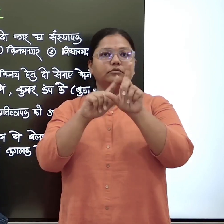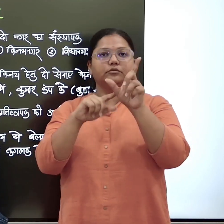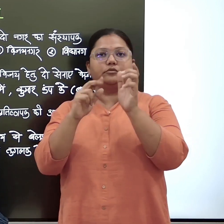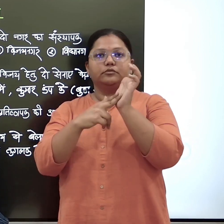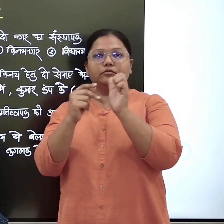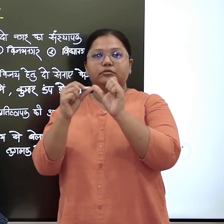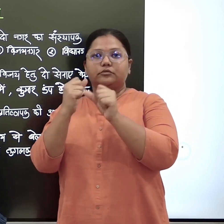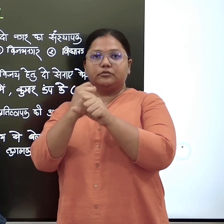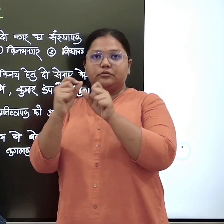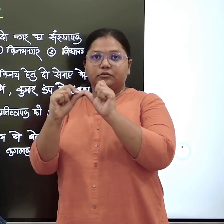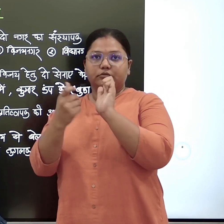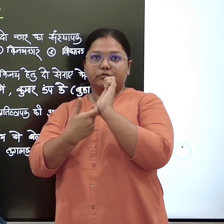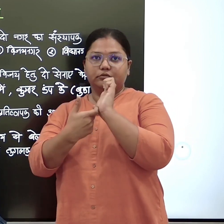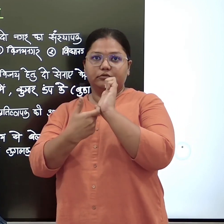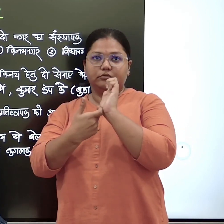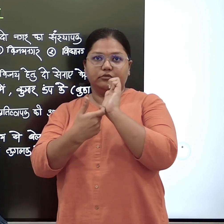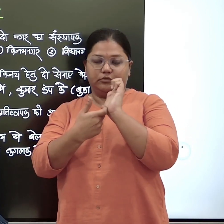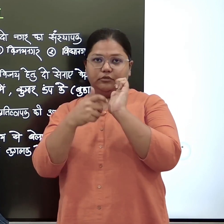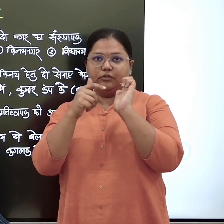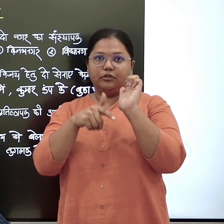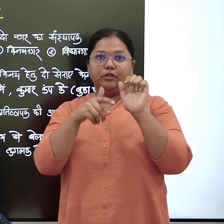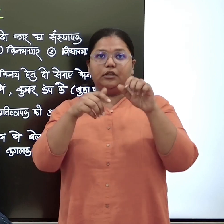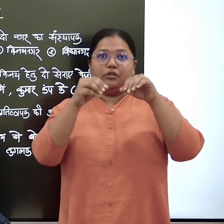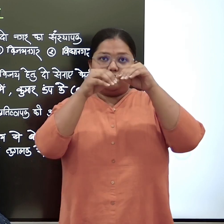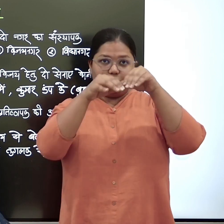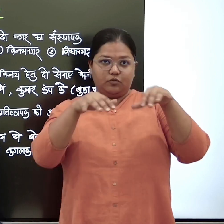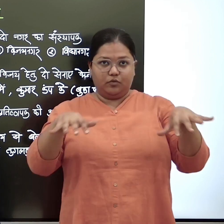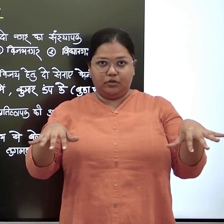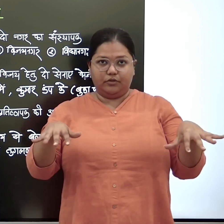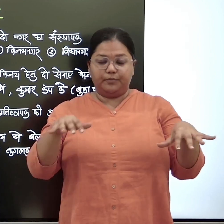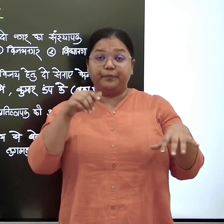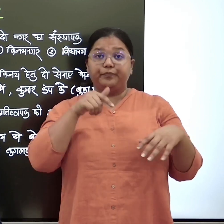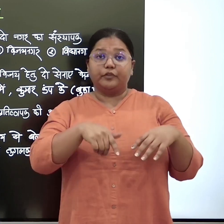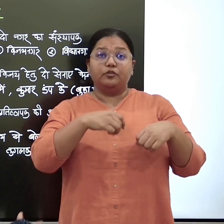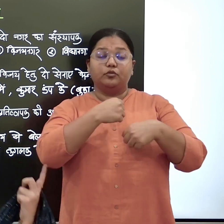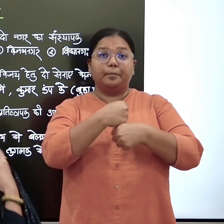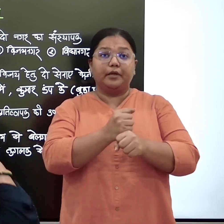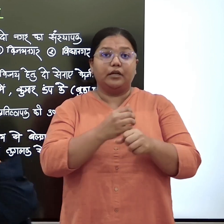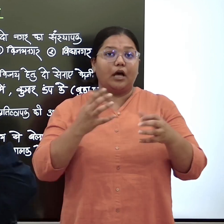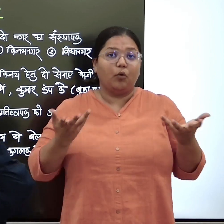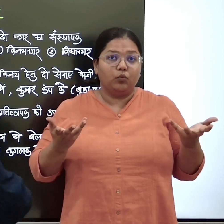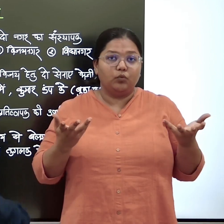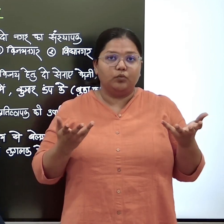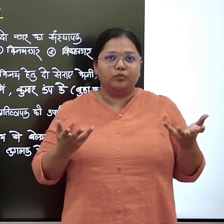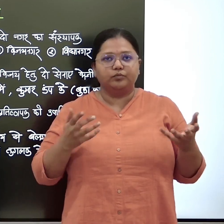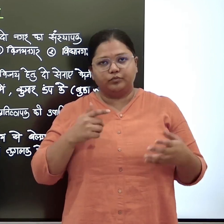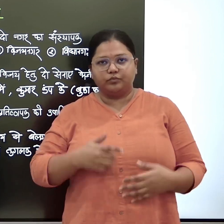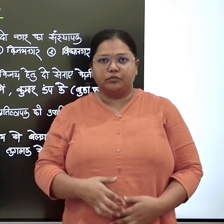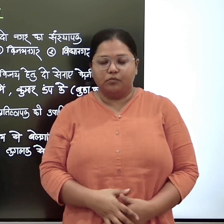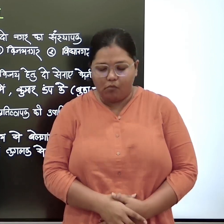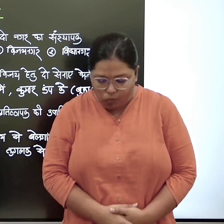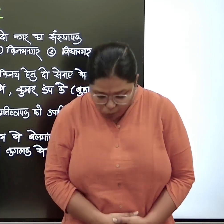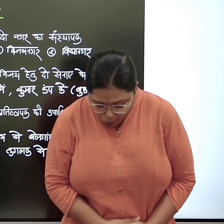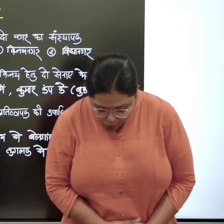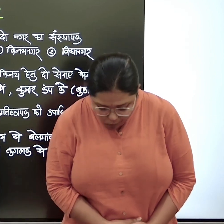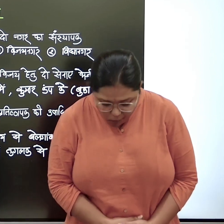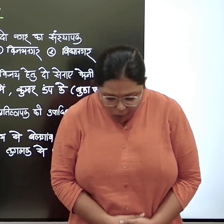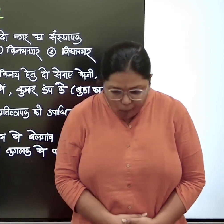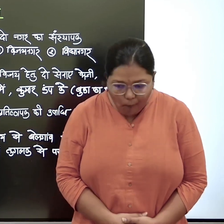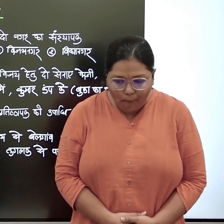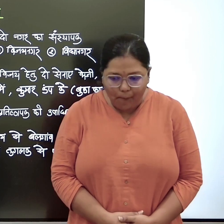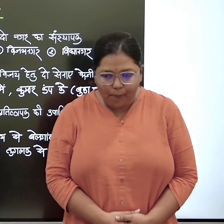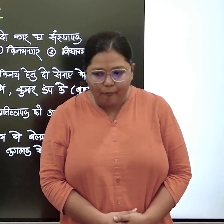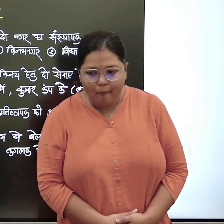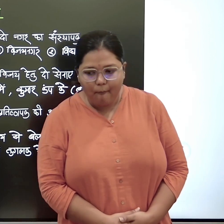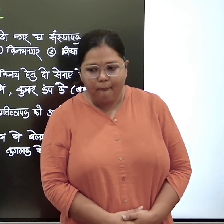ने कैसे बसाया, है ना। तो ये लोग जो थे पांच भाई थे, हरिहर,